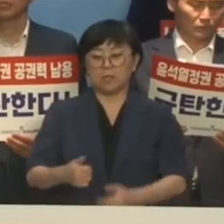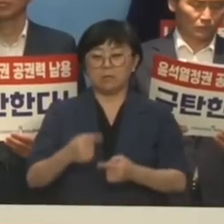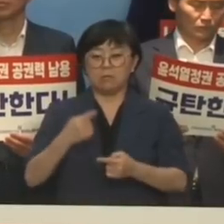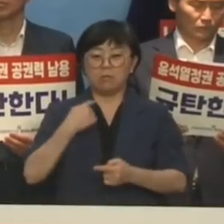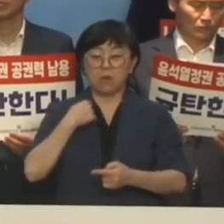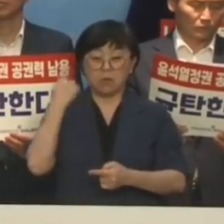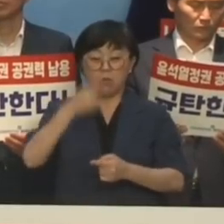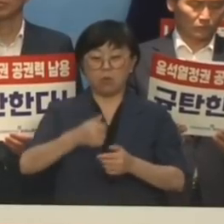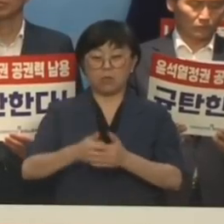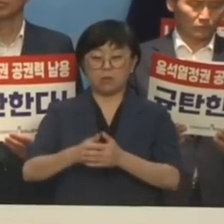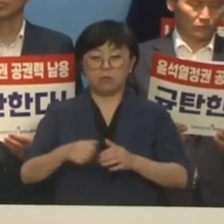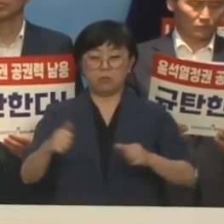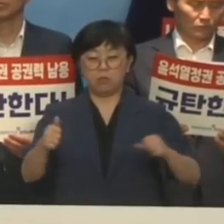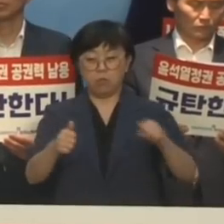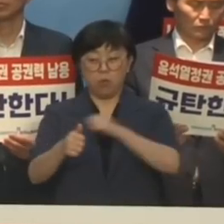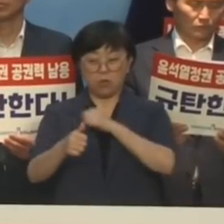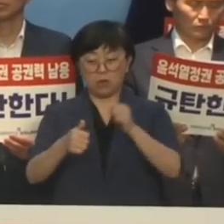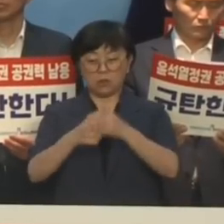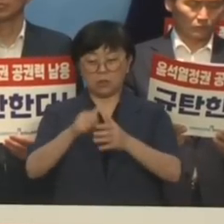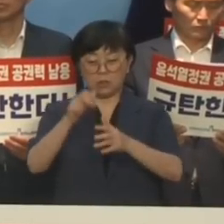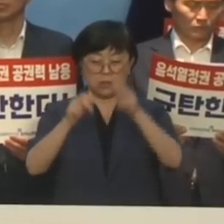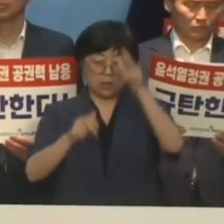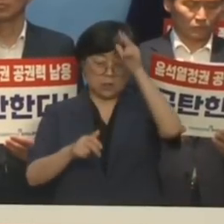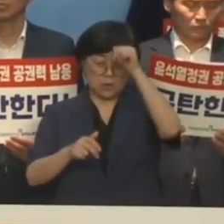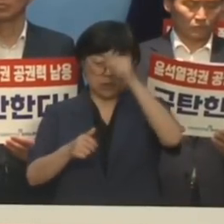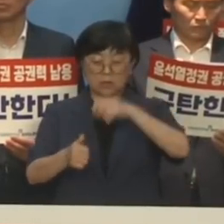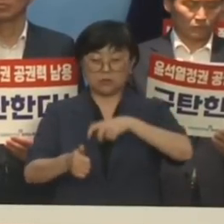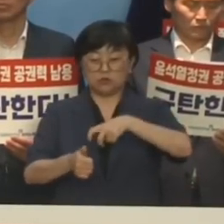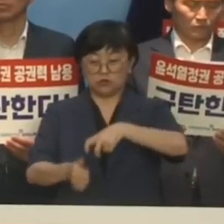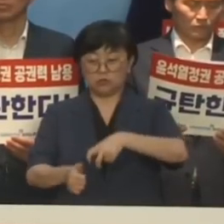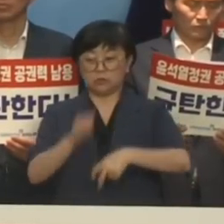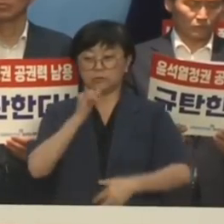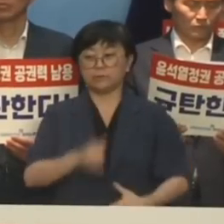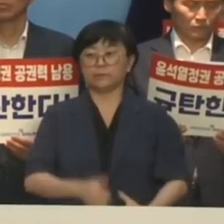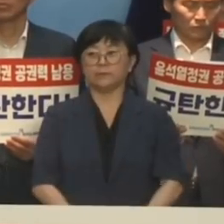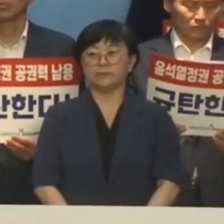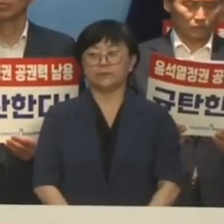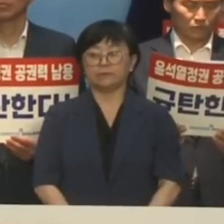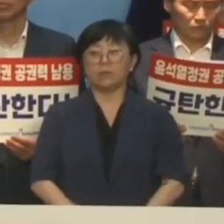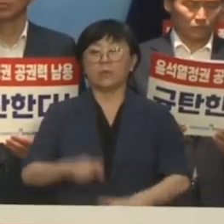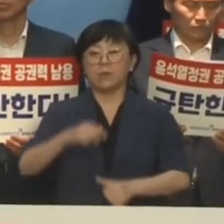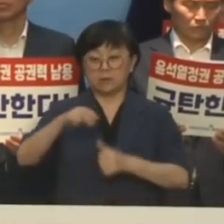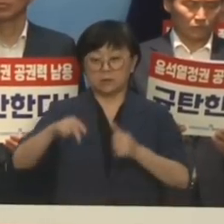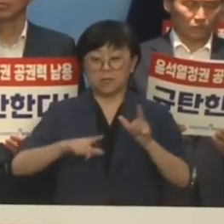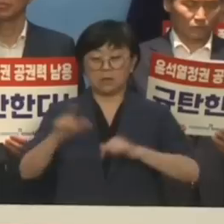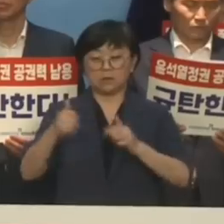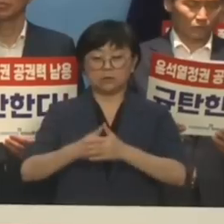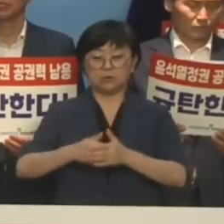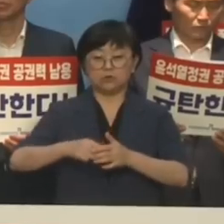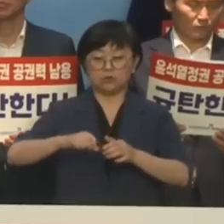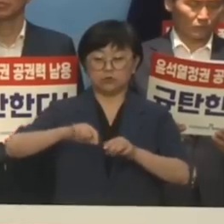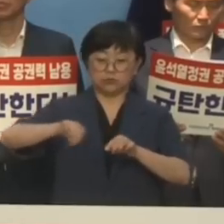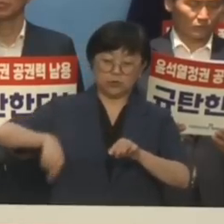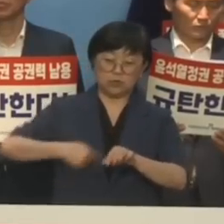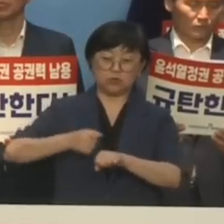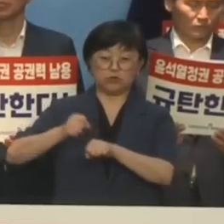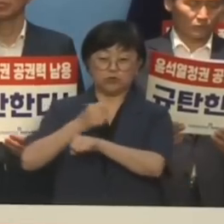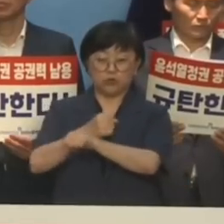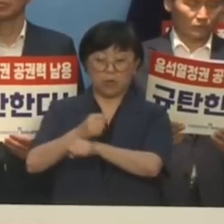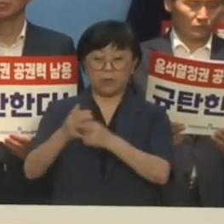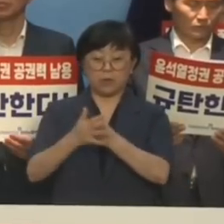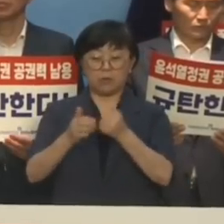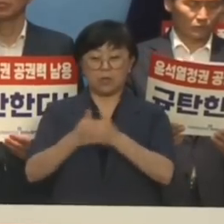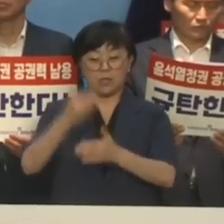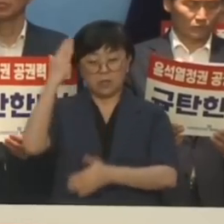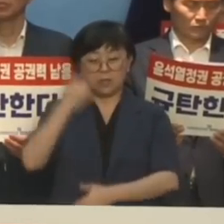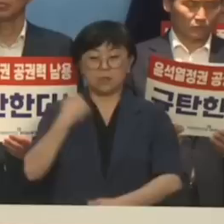머리와 목을 폭력 경찰은 사정없이 짓눌렀다. 그 상태로 뒷수갑을 채웠다. 미국 경찰들이